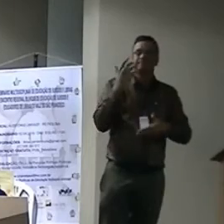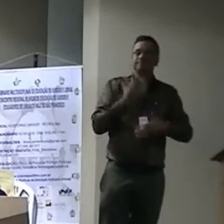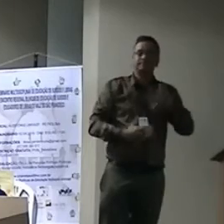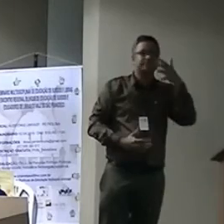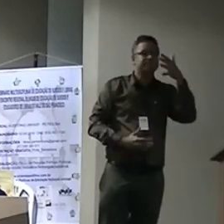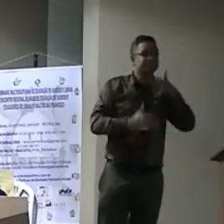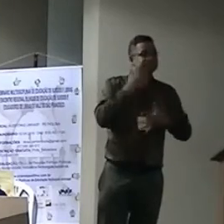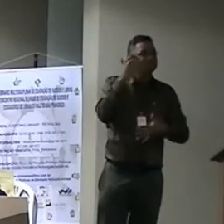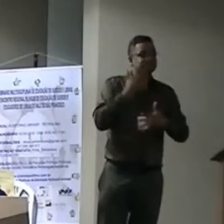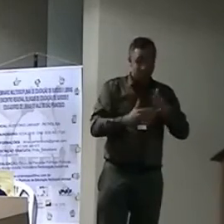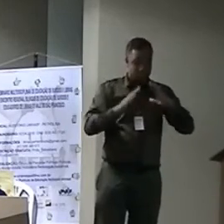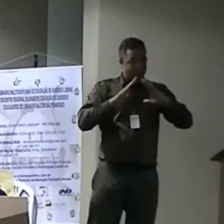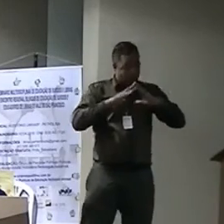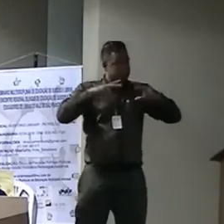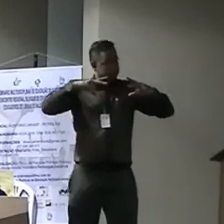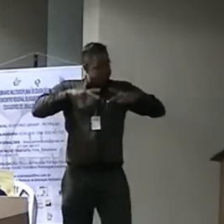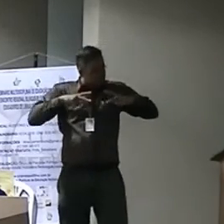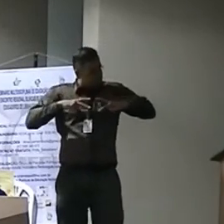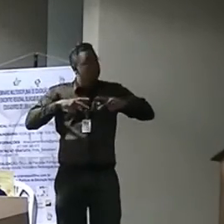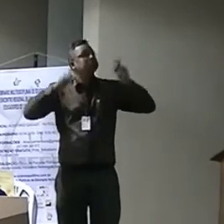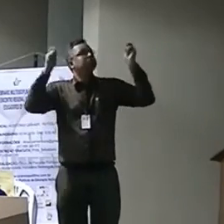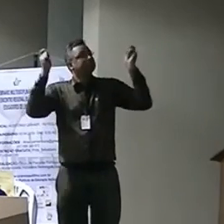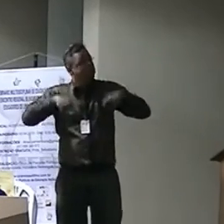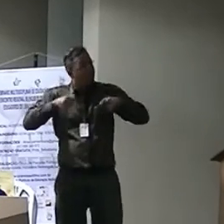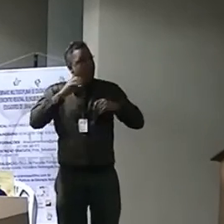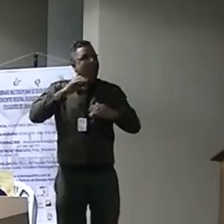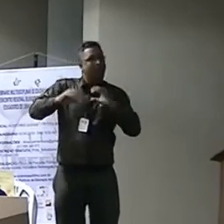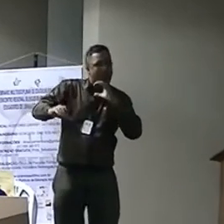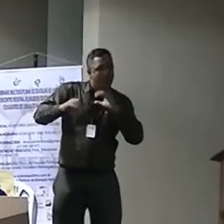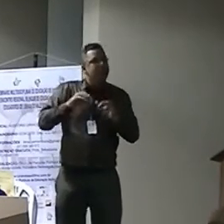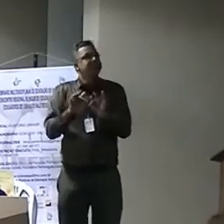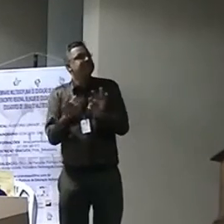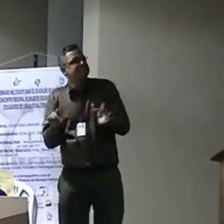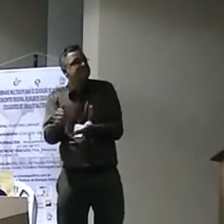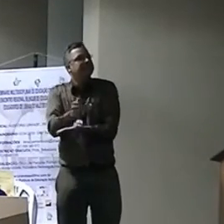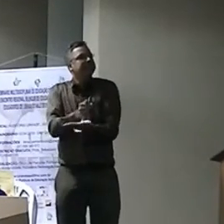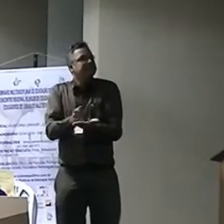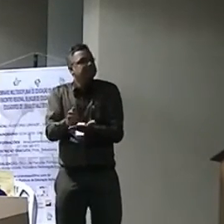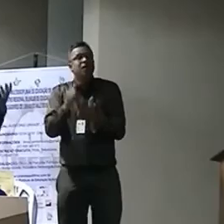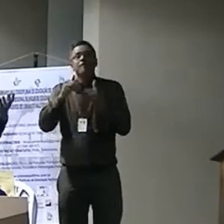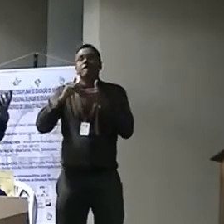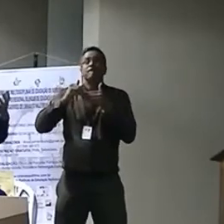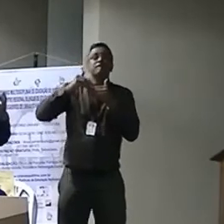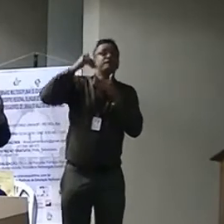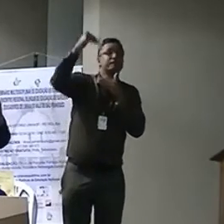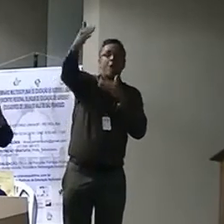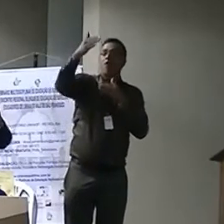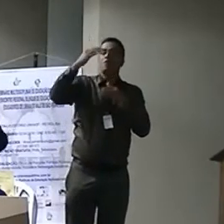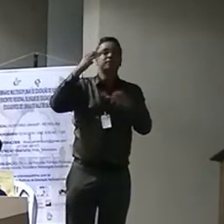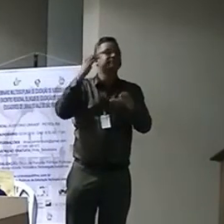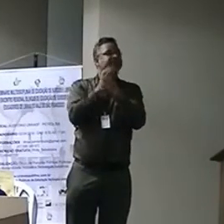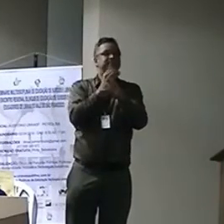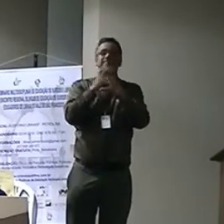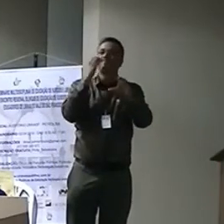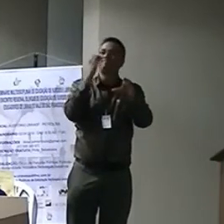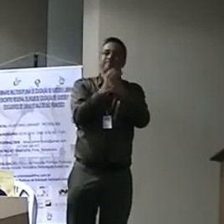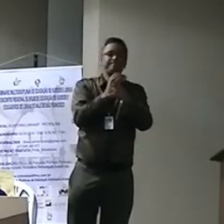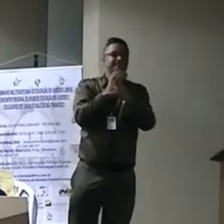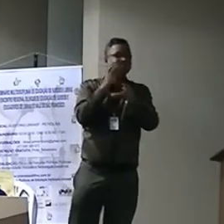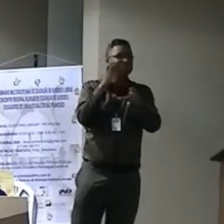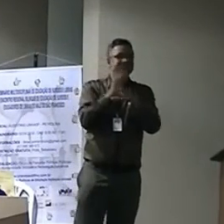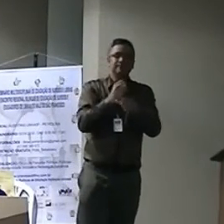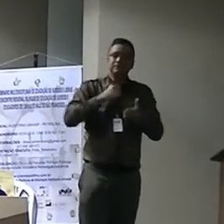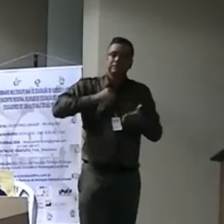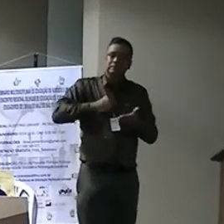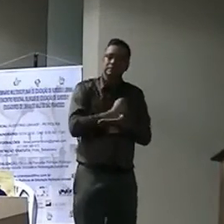é momentânea, é pontual, é dentro de casa somente. Lá fora não há comunicação. O que é que